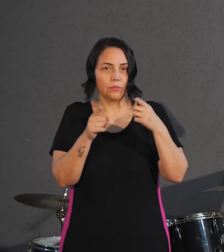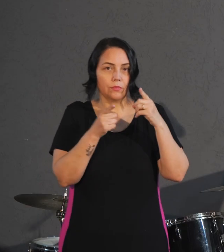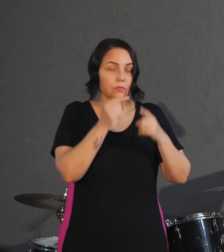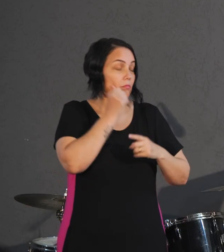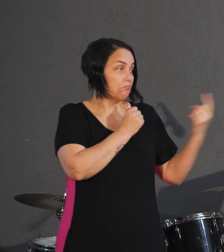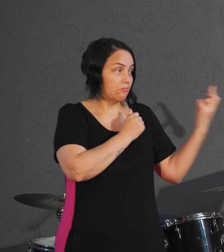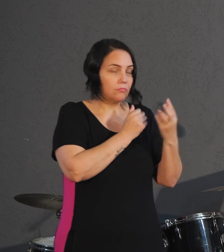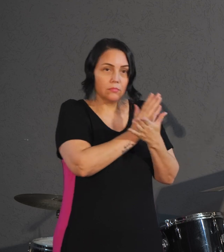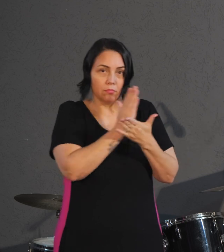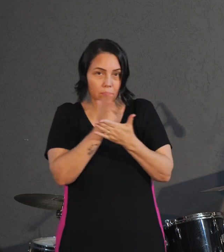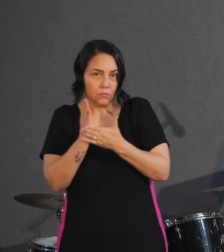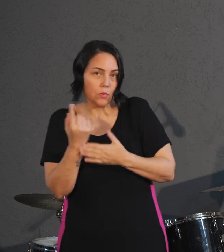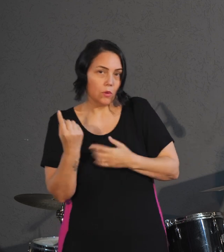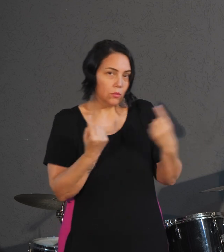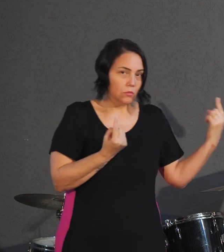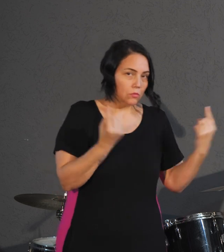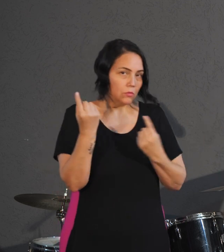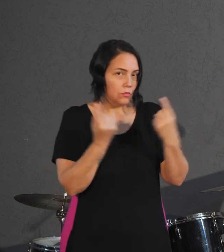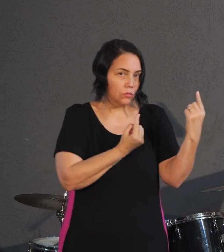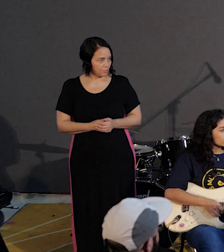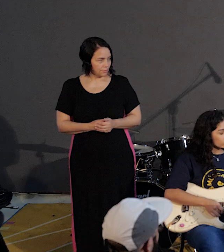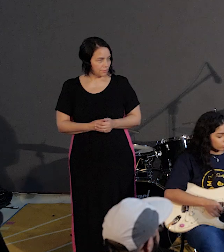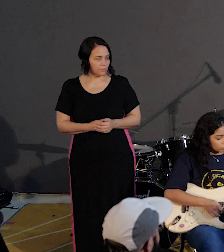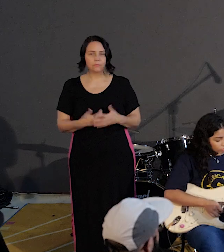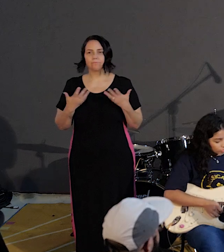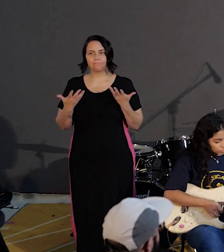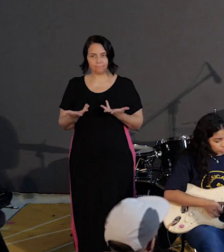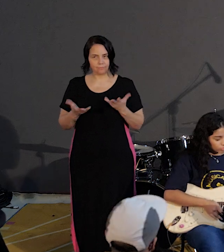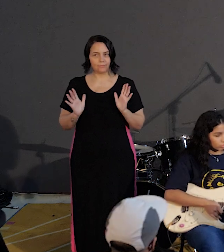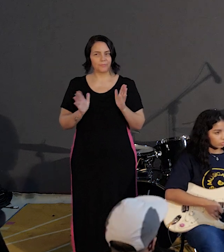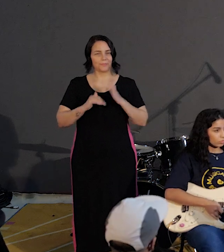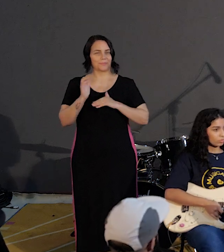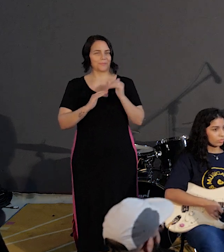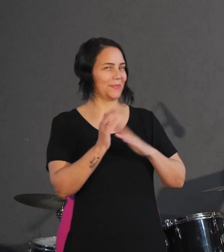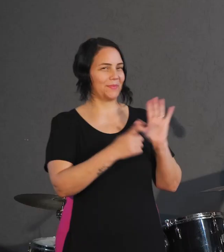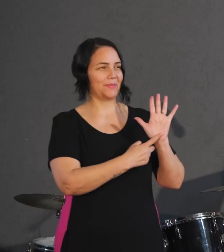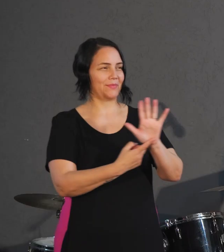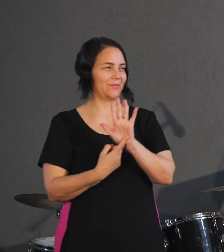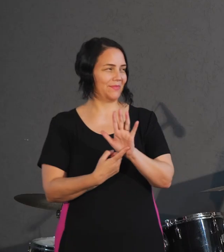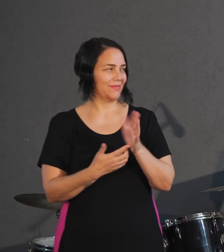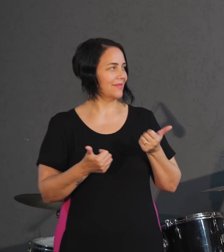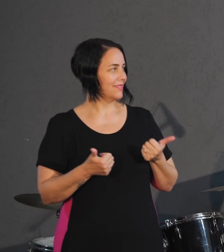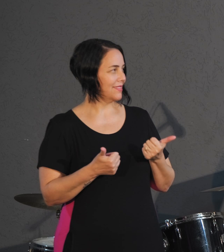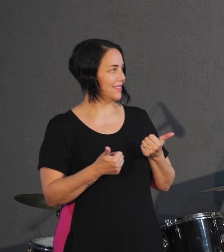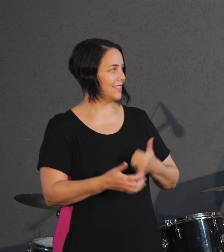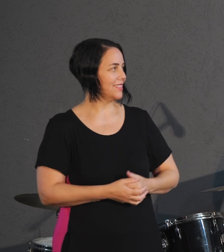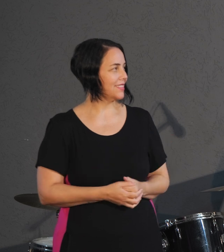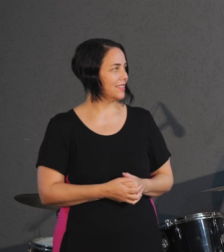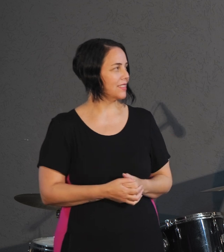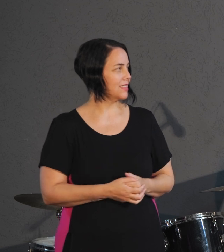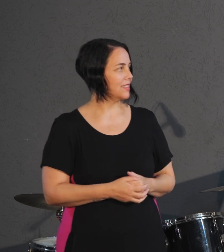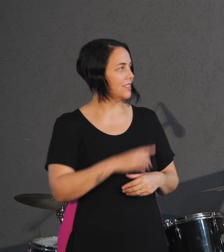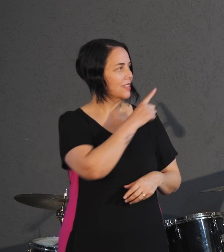dividindo, então intercalam, uma faz uma parte, outra faz outra. Então, meninas, vamos lá. Vamos que eu vou